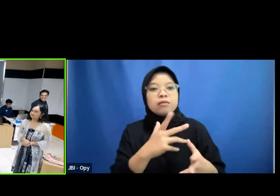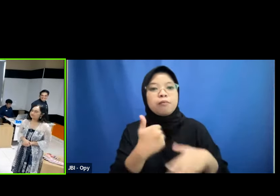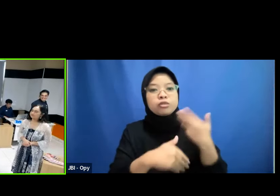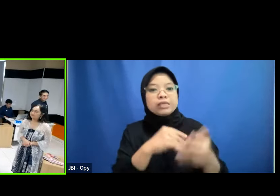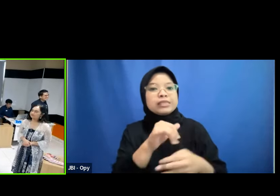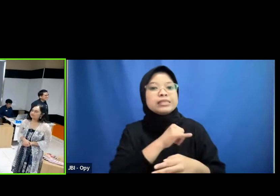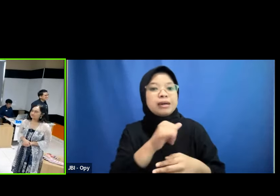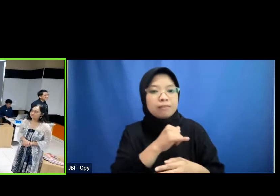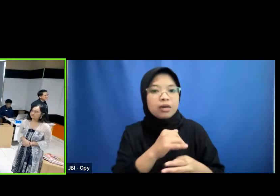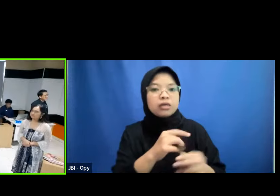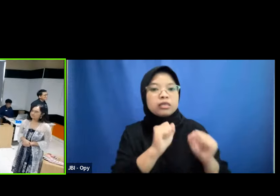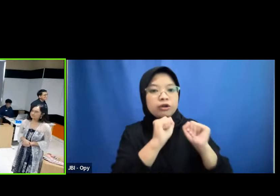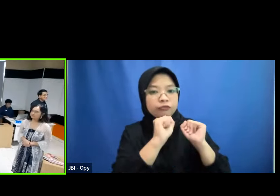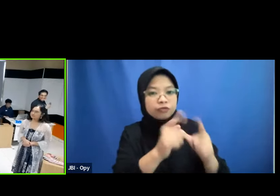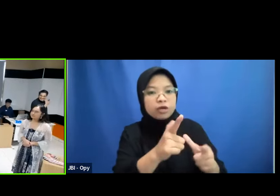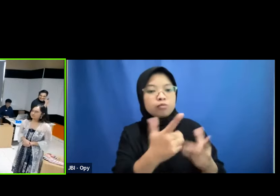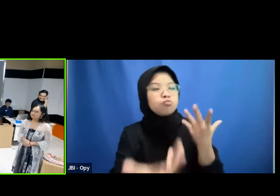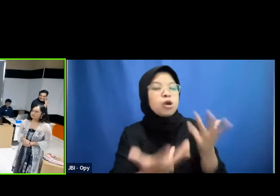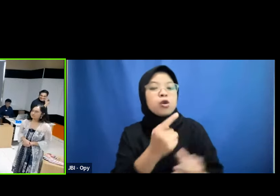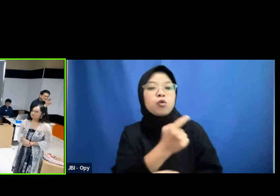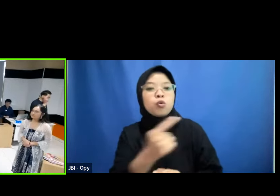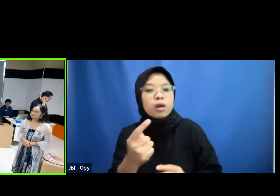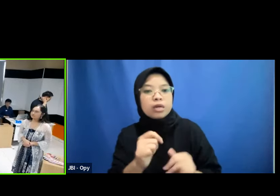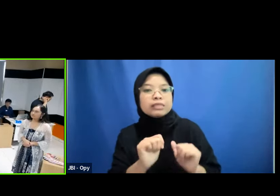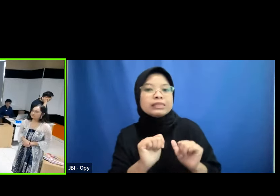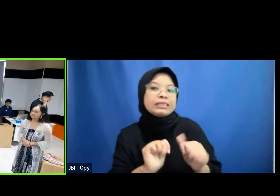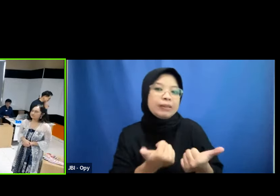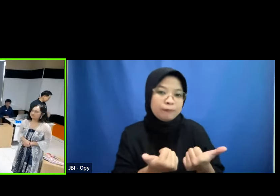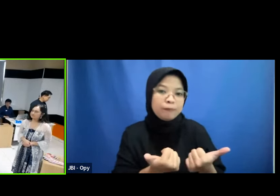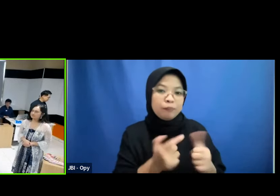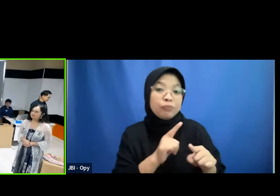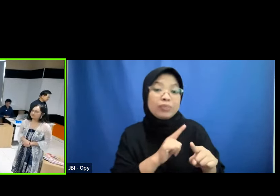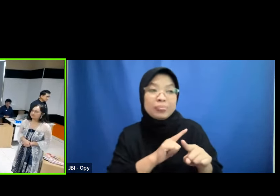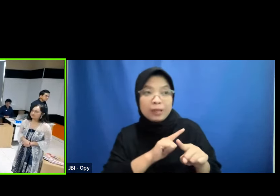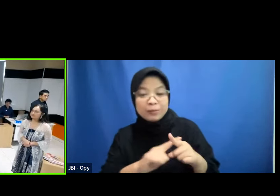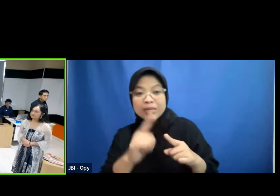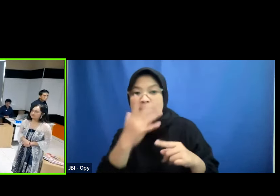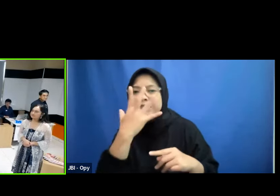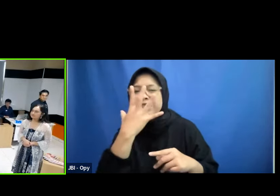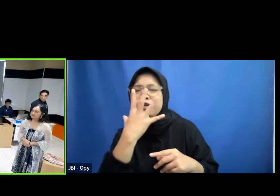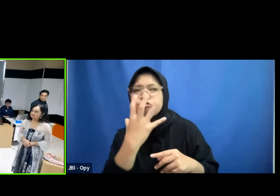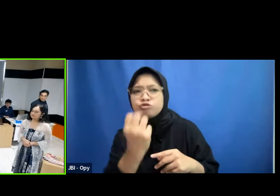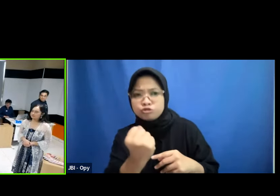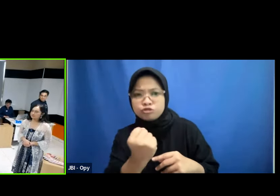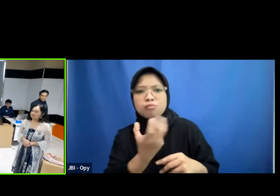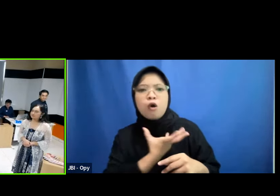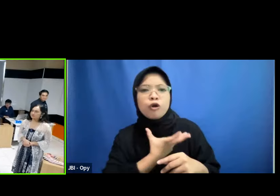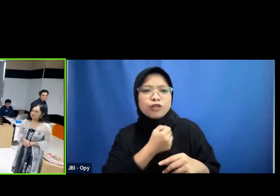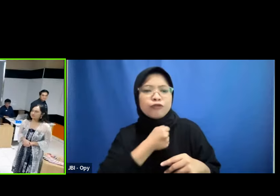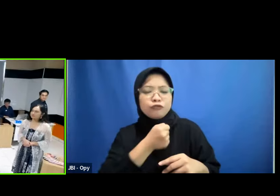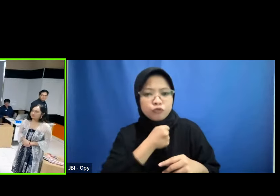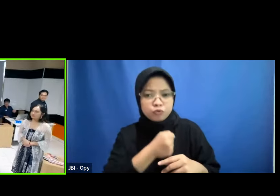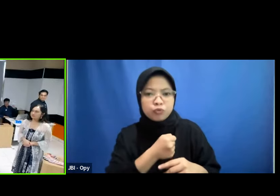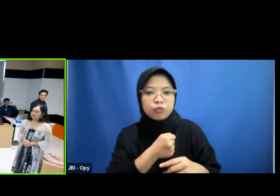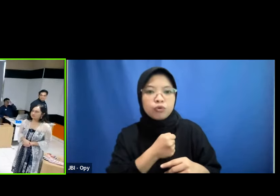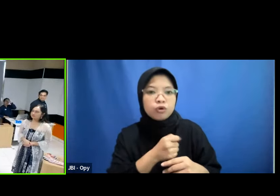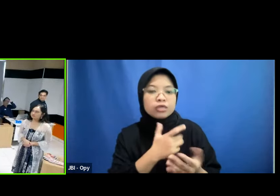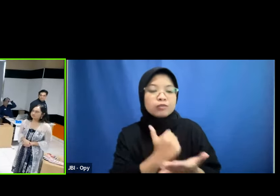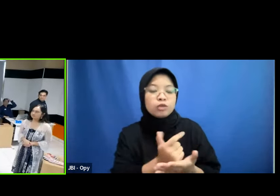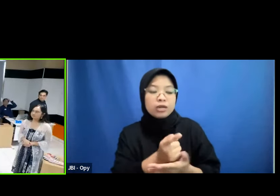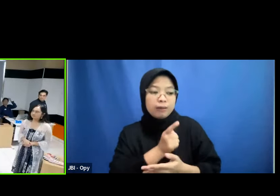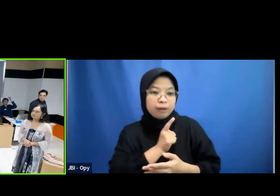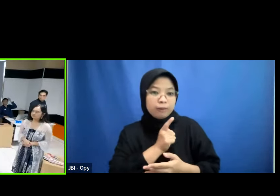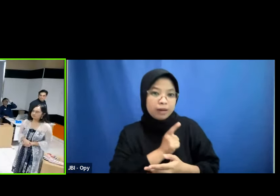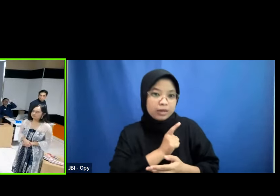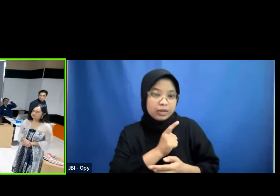not nya mungkin kurang preparation tapi baru seriusnya pas mau interview E personally saya